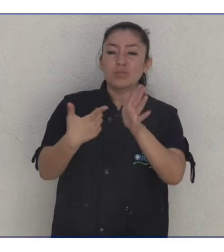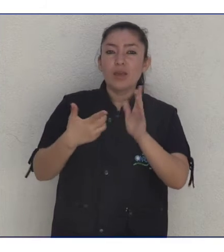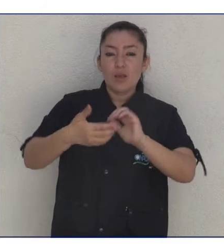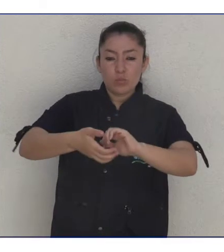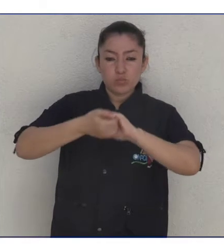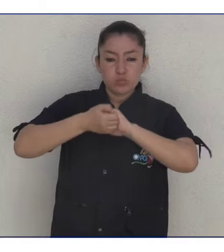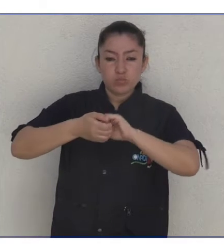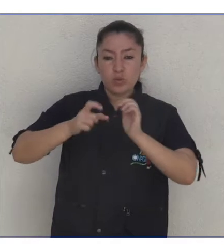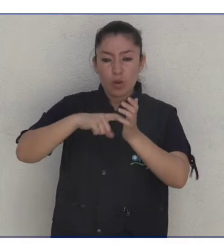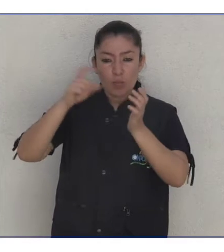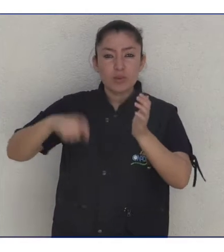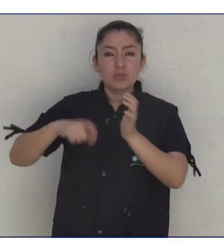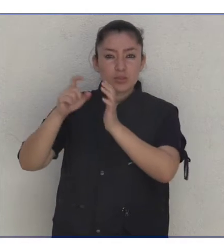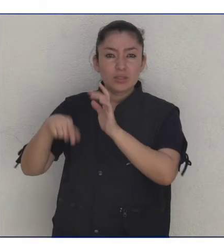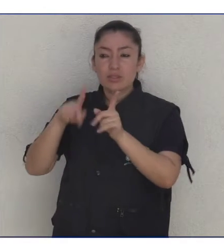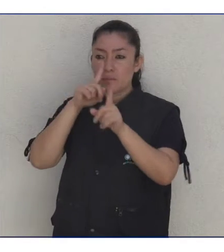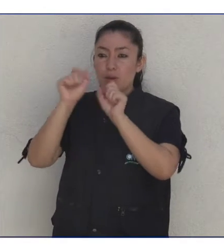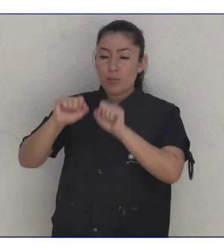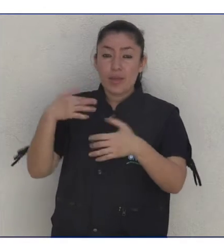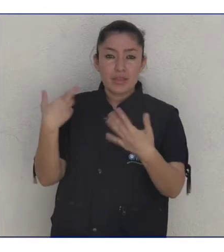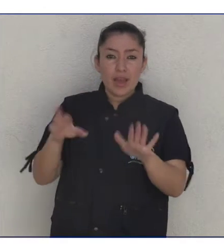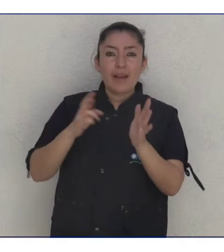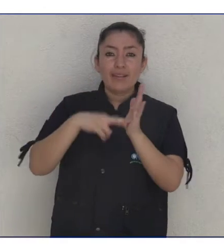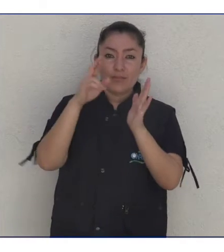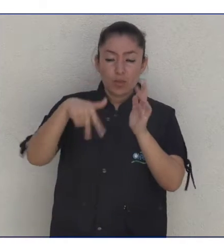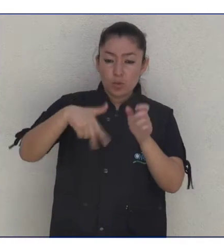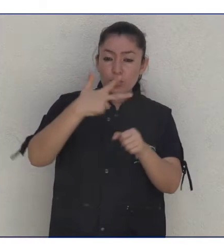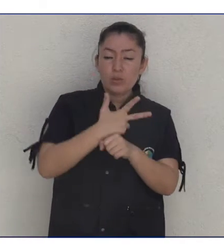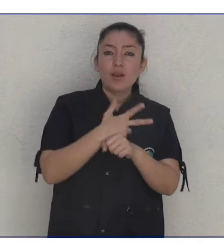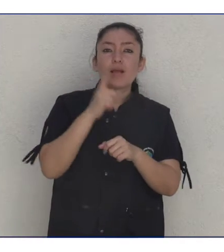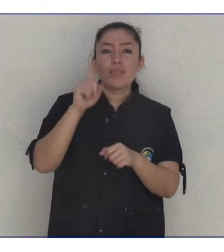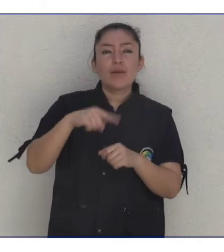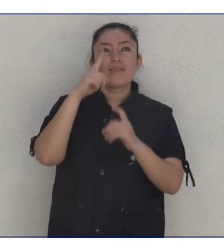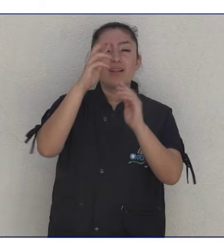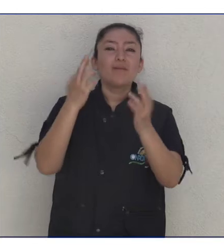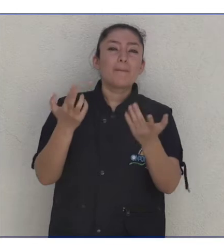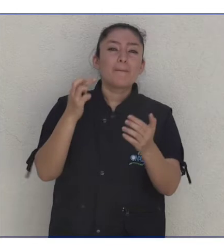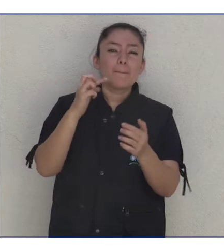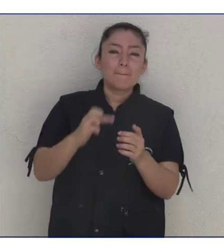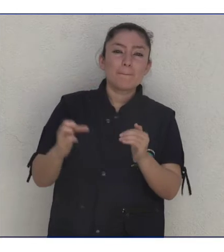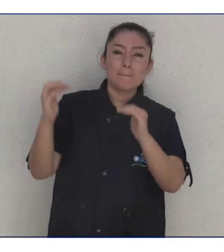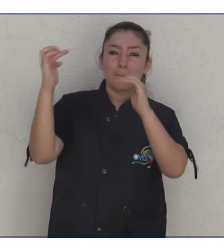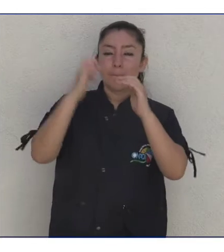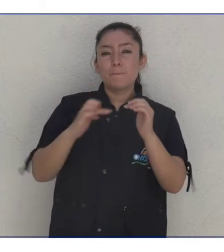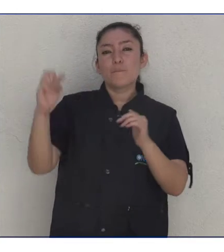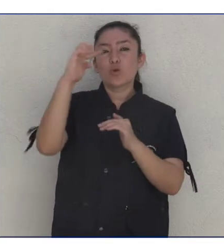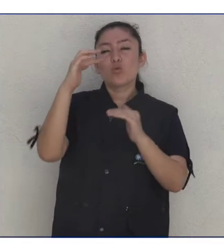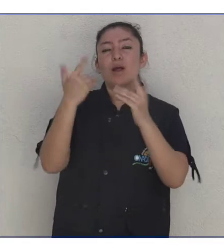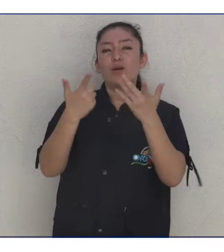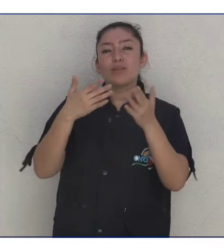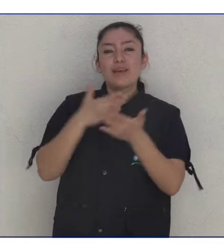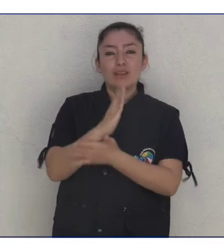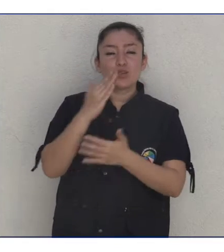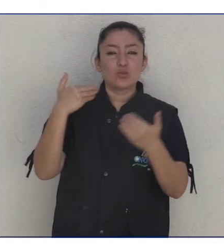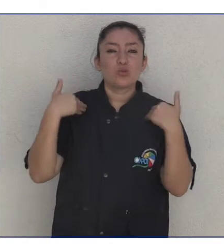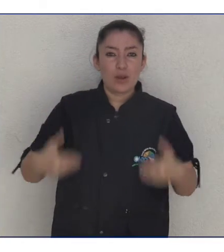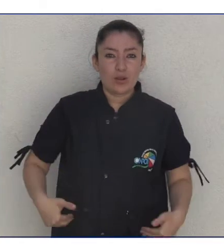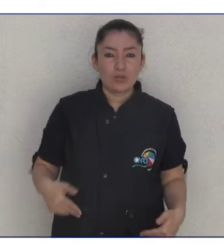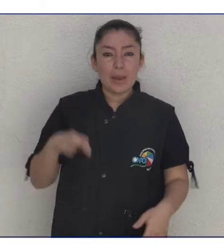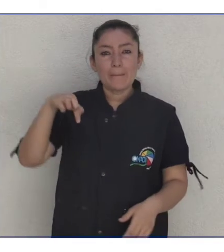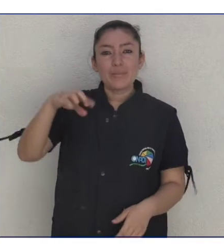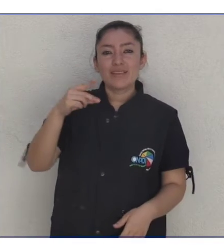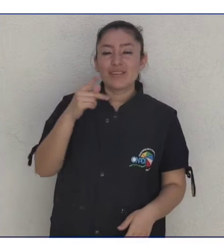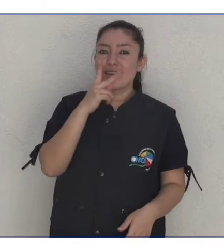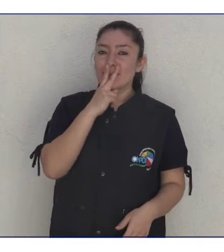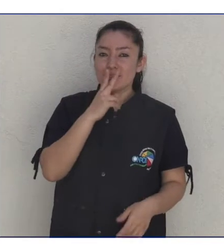esta materia, ratificados por el Estado de Guatemala, estará protegido por el Procurador de los Derechos Humanos en los términos de la Ley de la Comisión